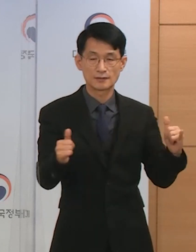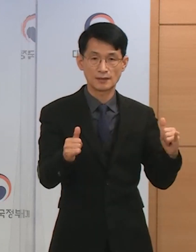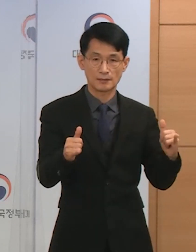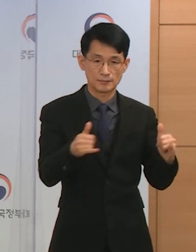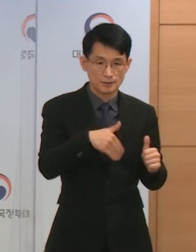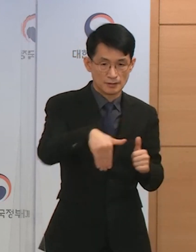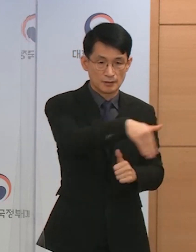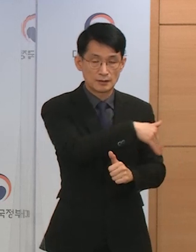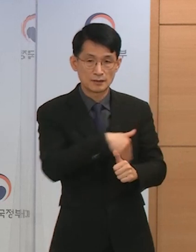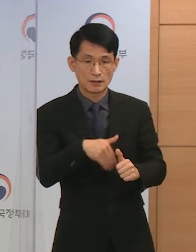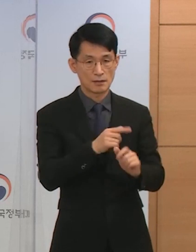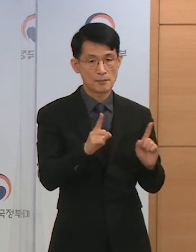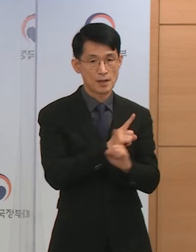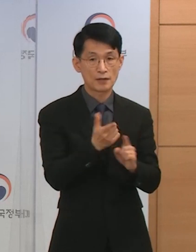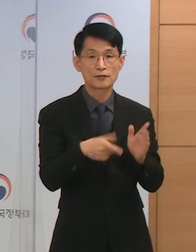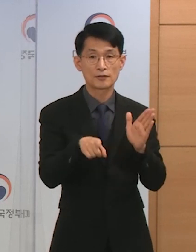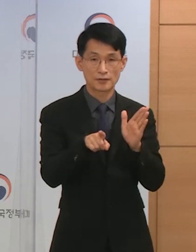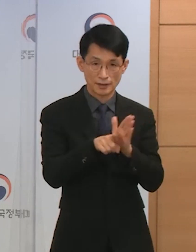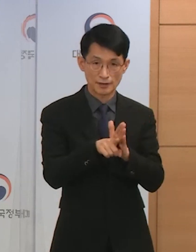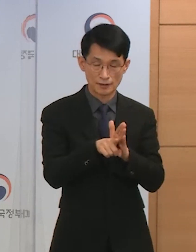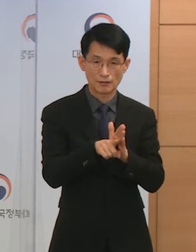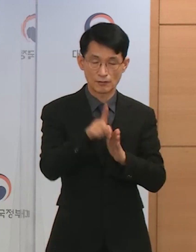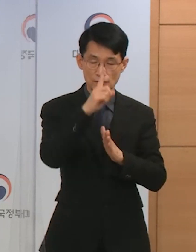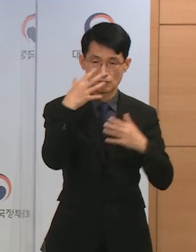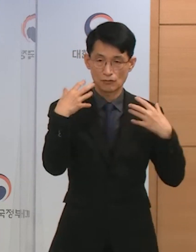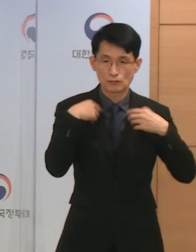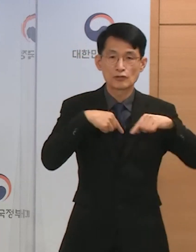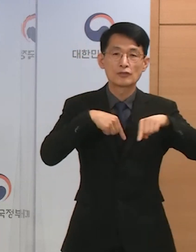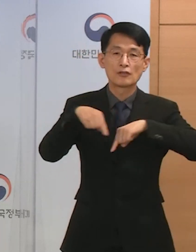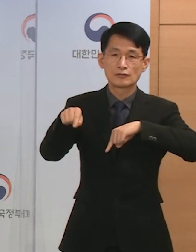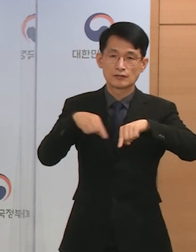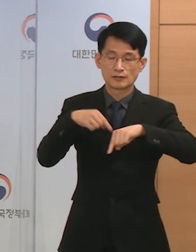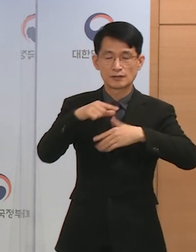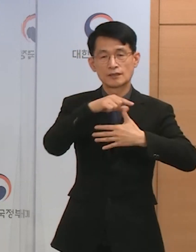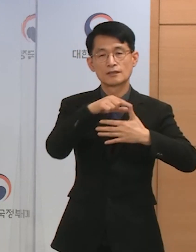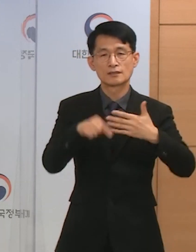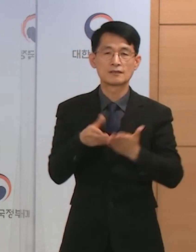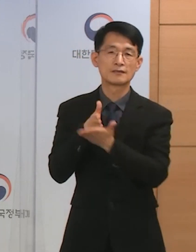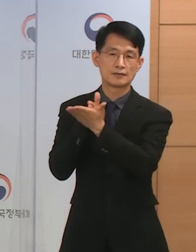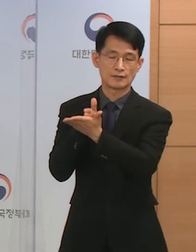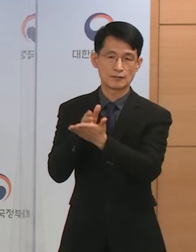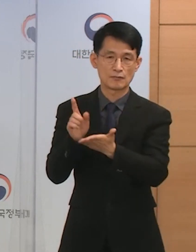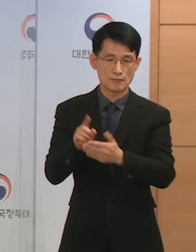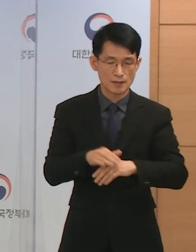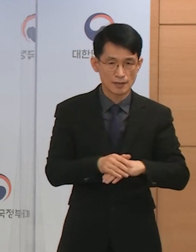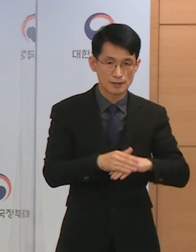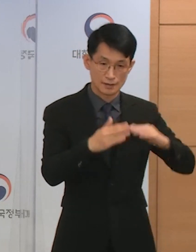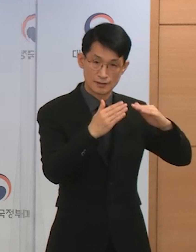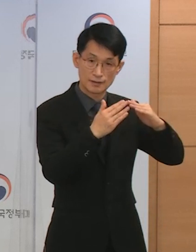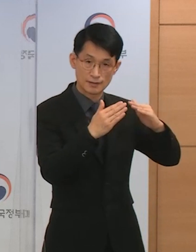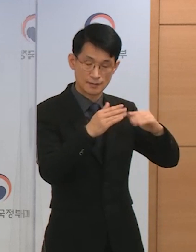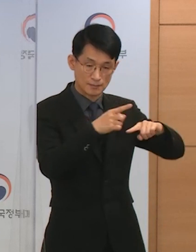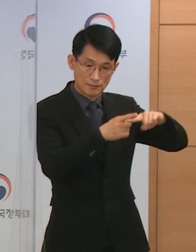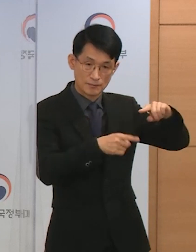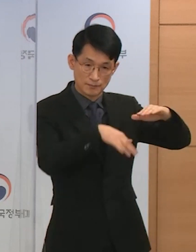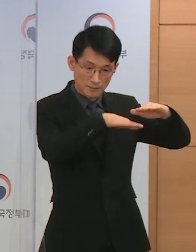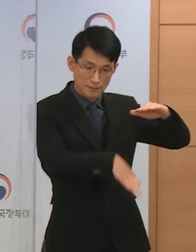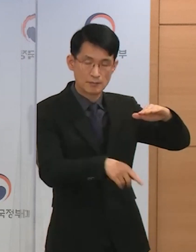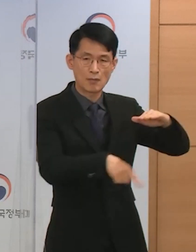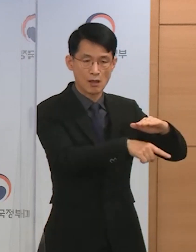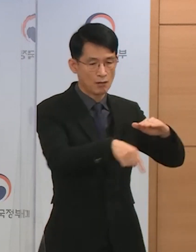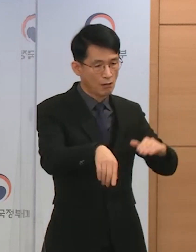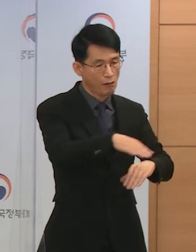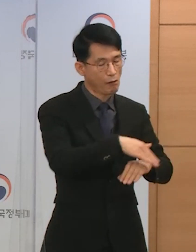위한 정책 제안 사항입니다. 반지하 민원 분석 결과 열악한 주거 환경에 대한 불만이